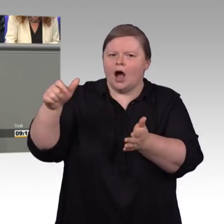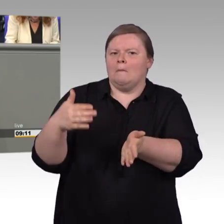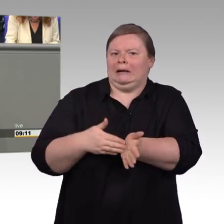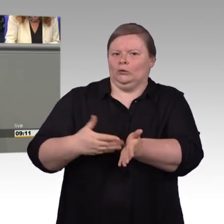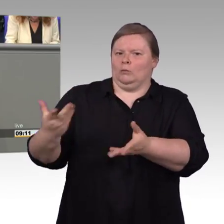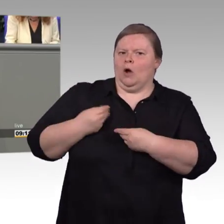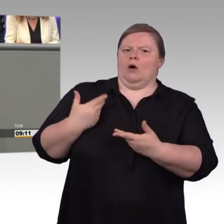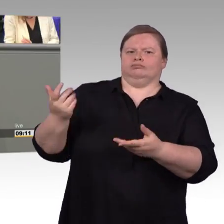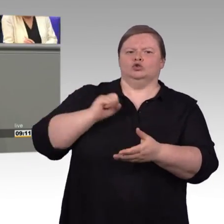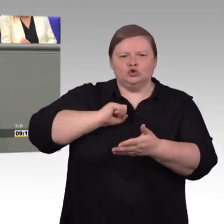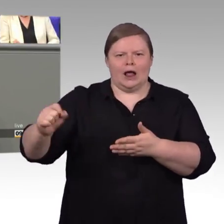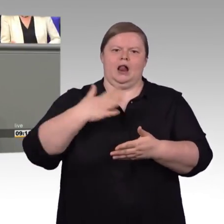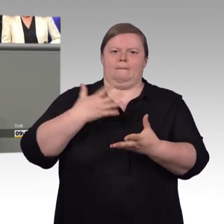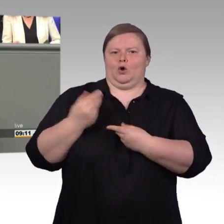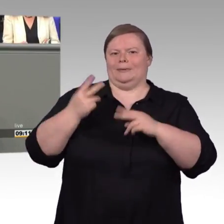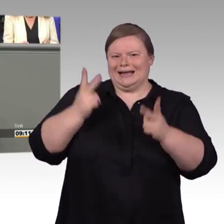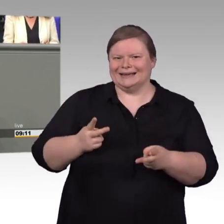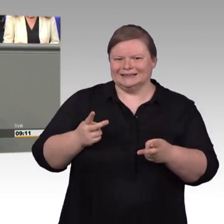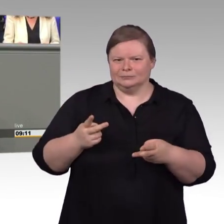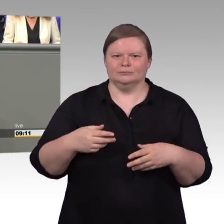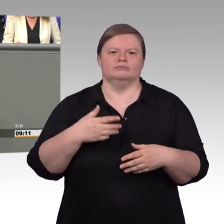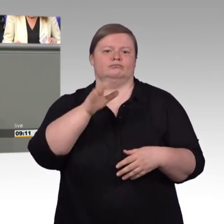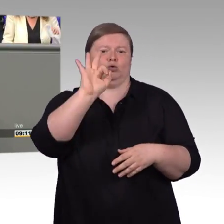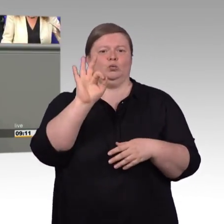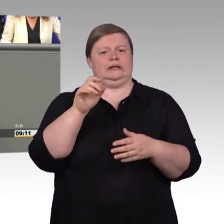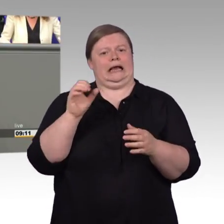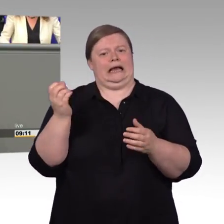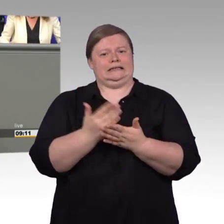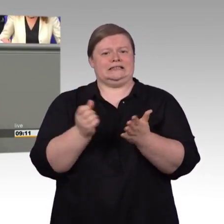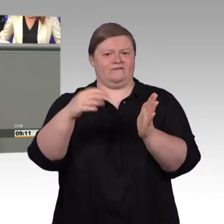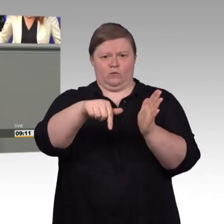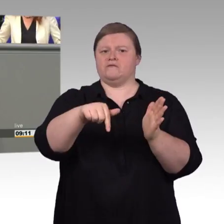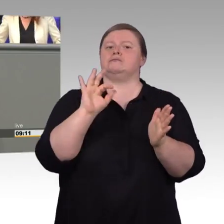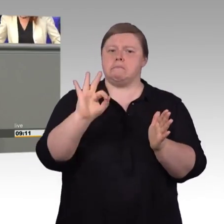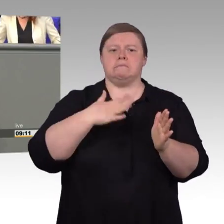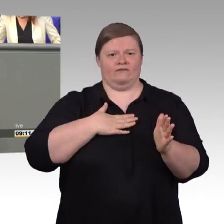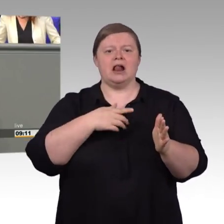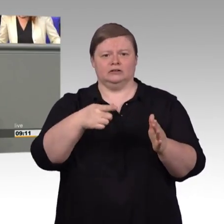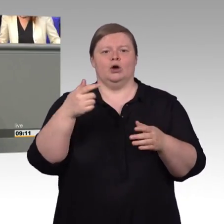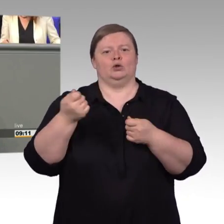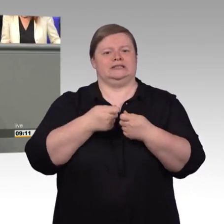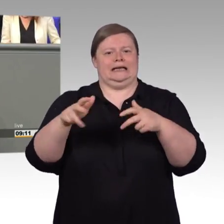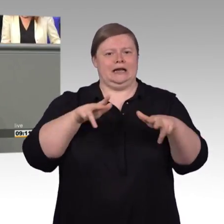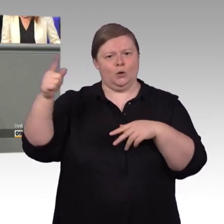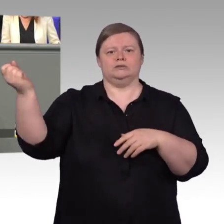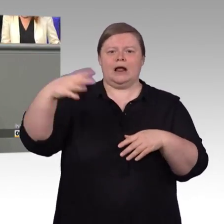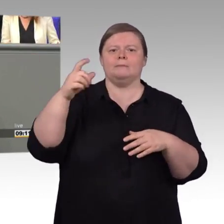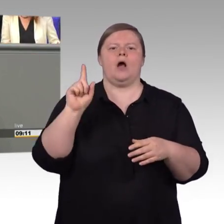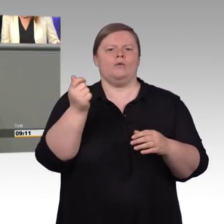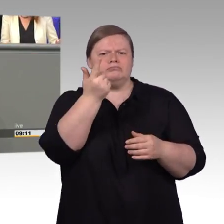erstinstanzlich das Oberlandesgericht. Der befürchtete Wettlauf der Einrichtungen, den wird es nicht geben. Denn wenn sich